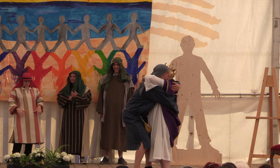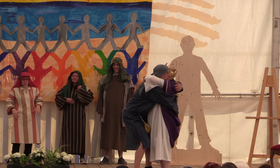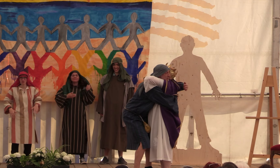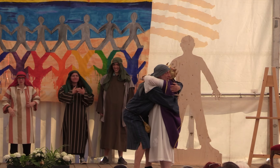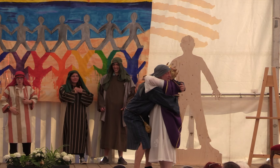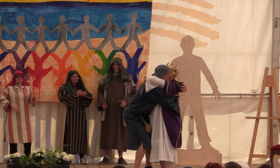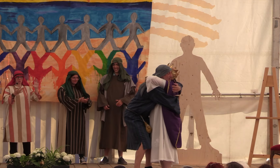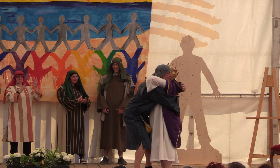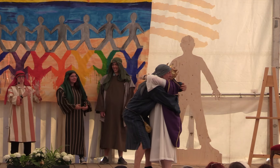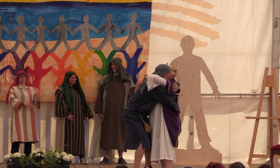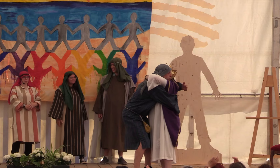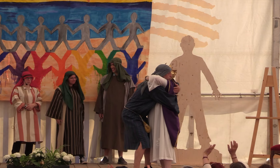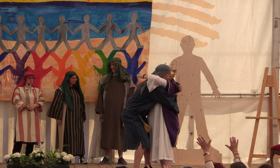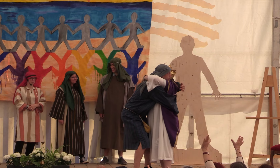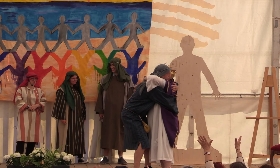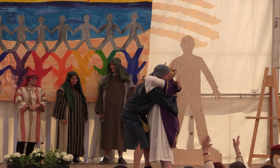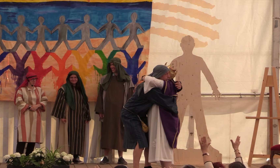Dank.